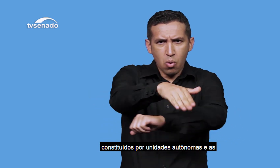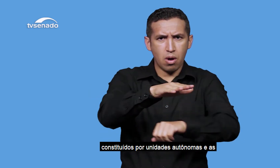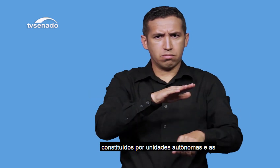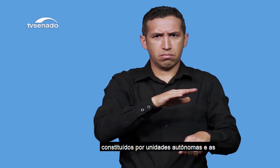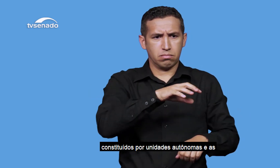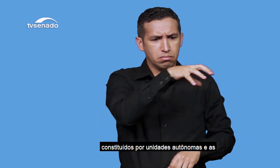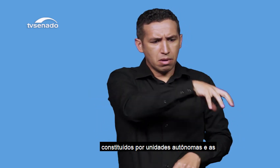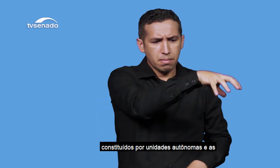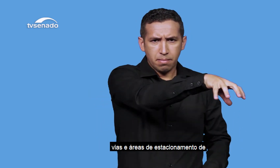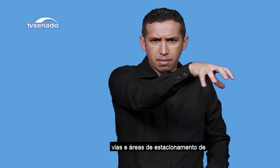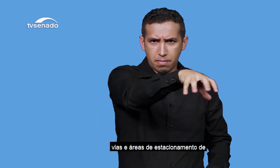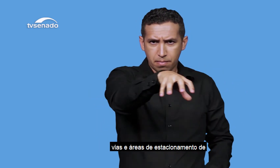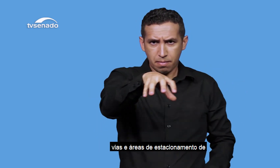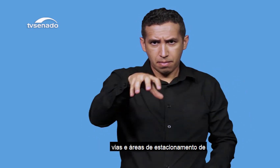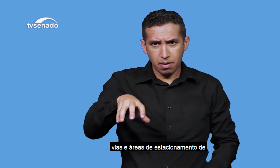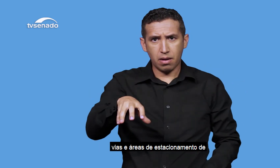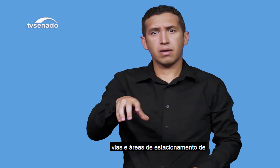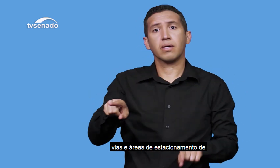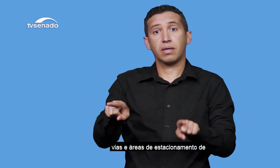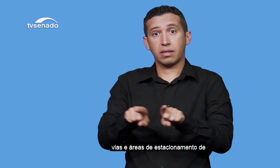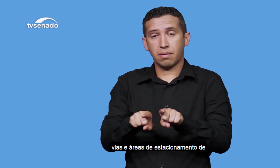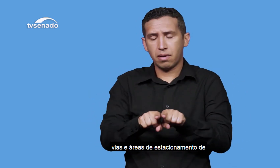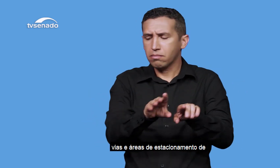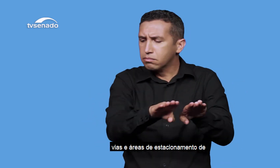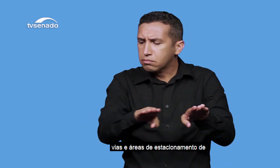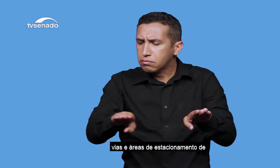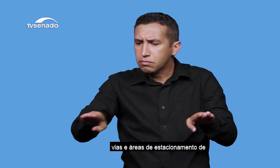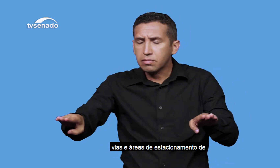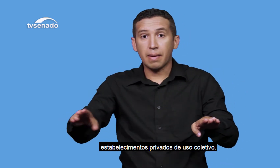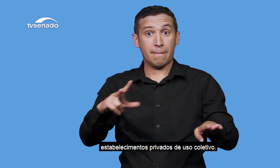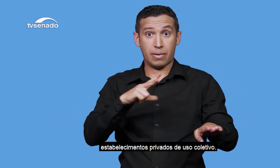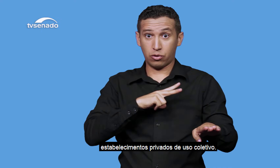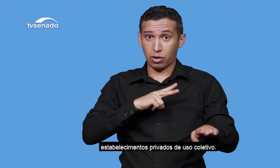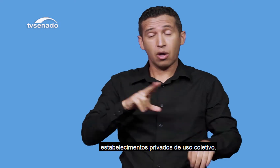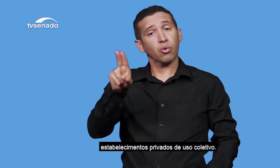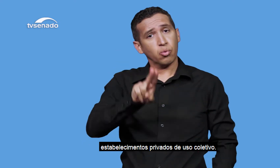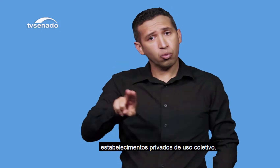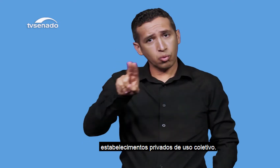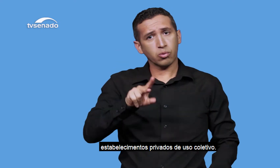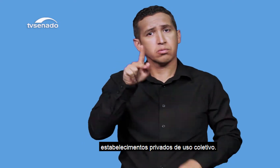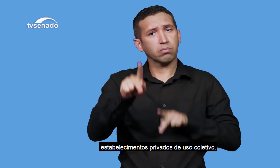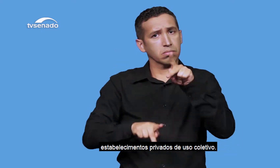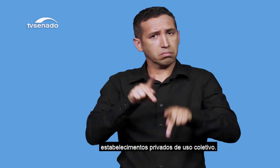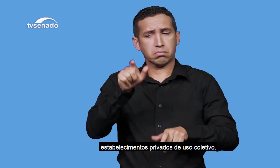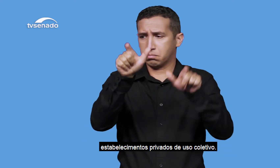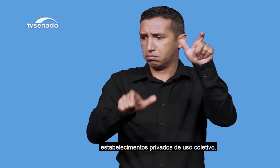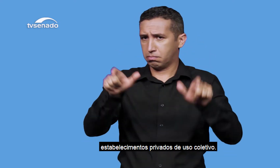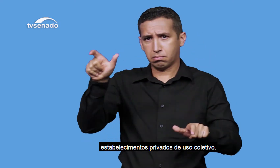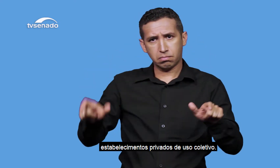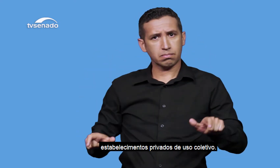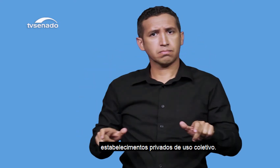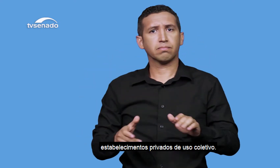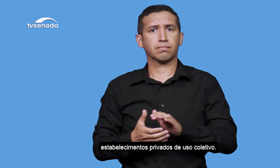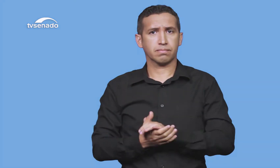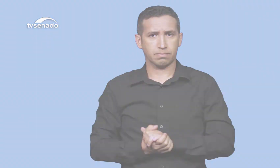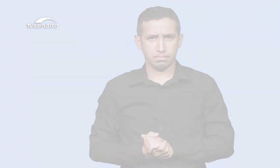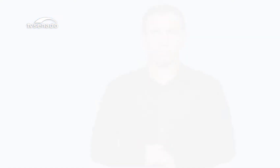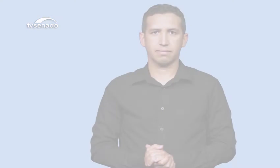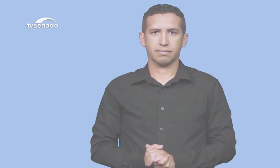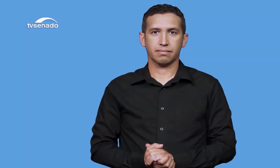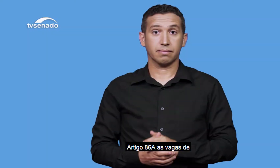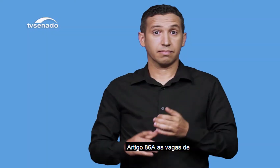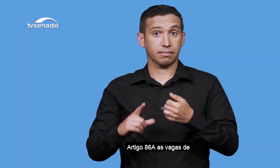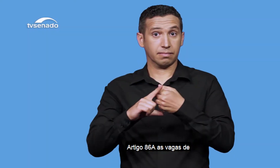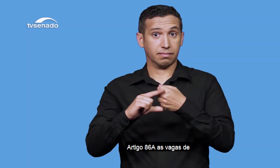autônomas e as vias e áreas de estacionamento de estabelecimentos privados de uso coletivo